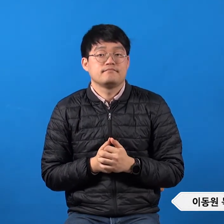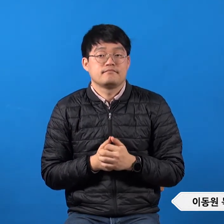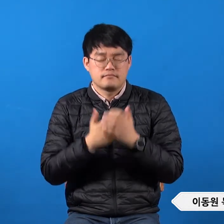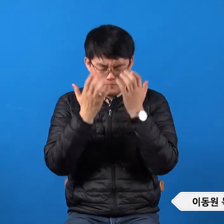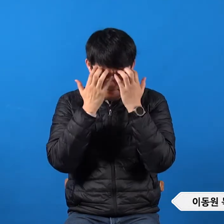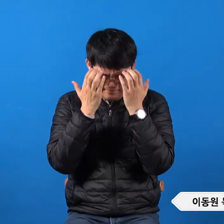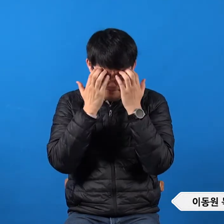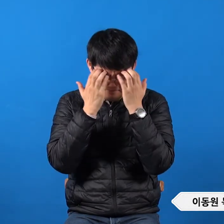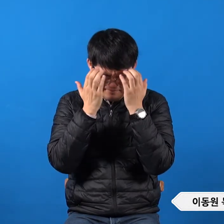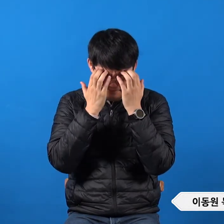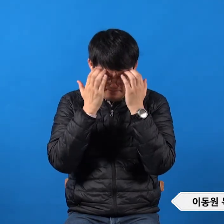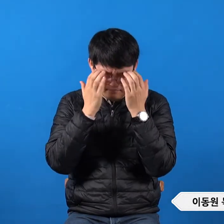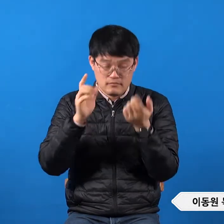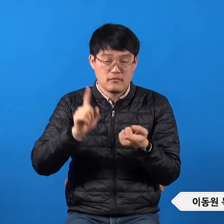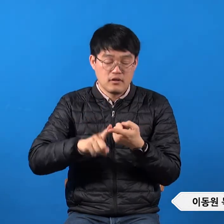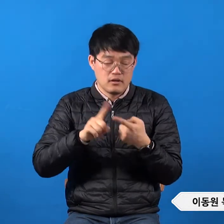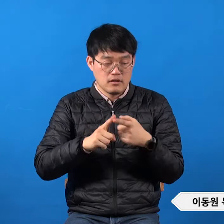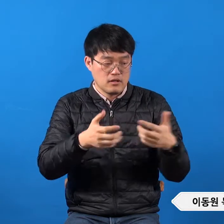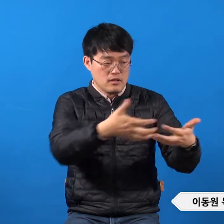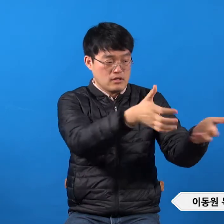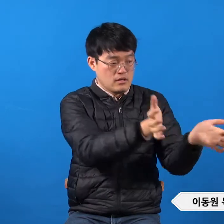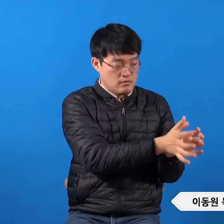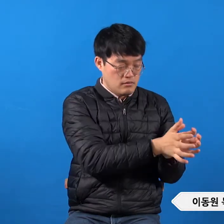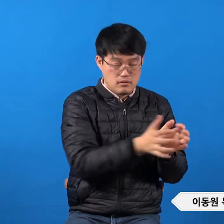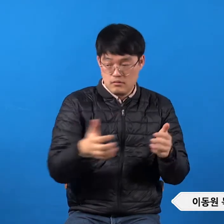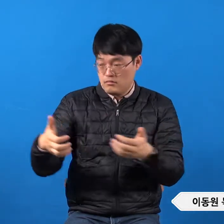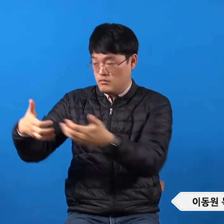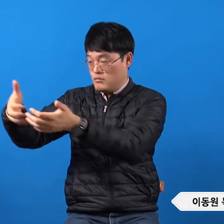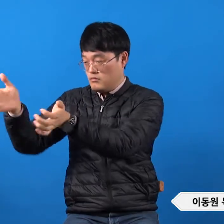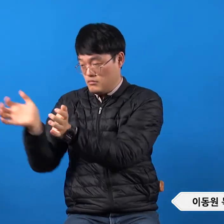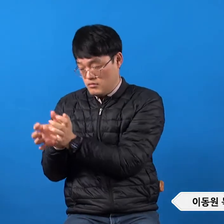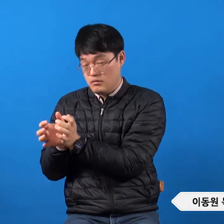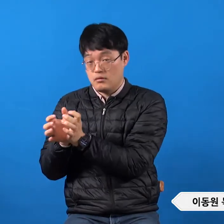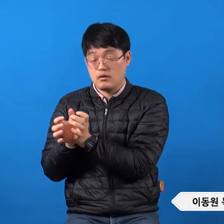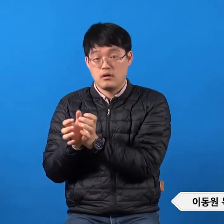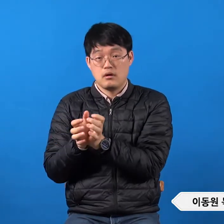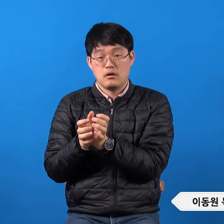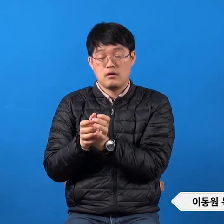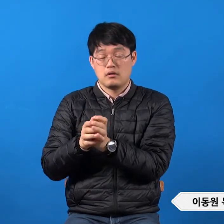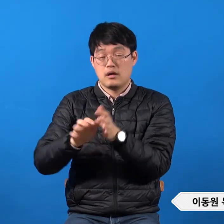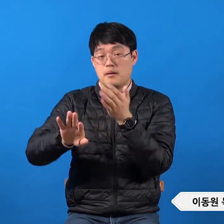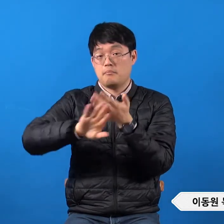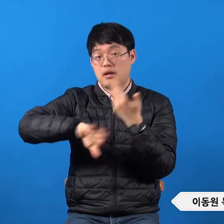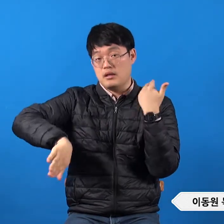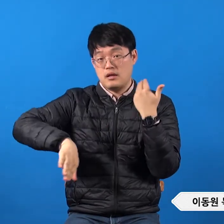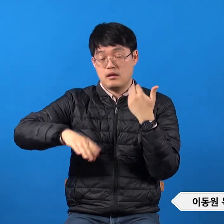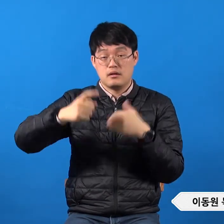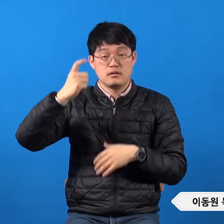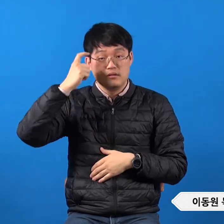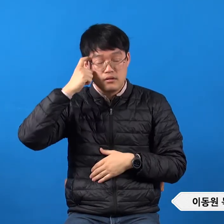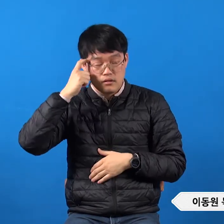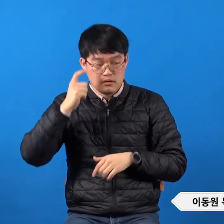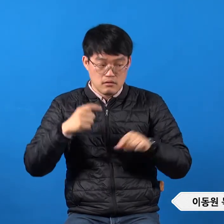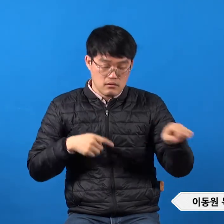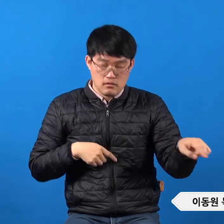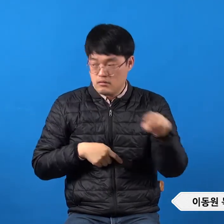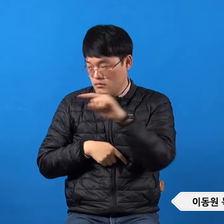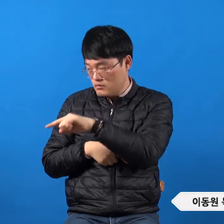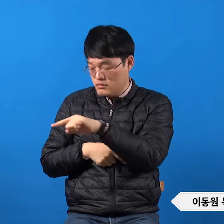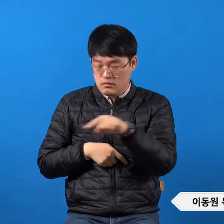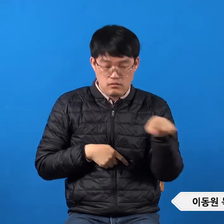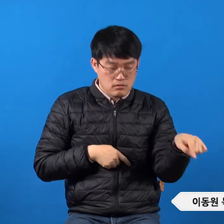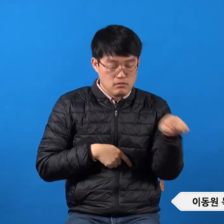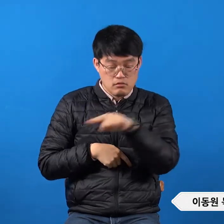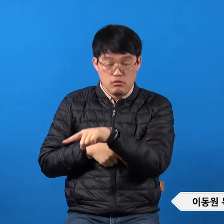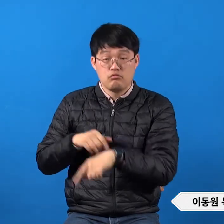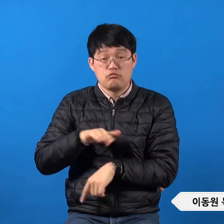그런데 고난에 대한 이 에피큐리안과 스토익의 대조적인 관점을 우리는 어떻게 보아야